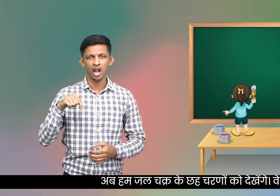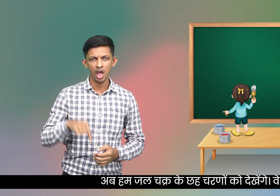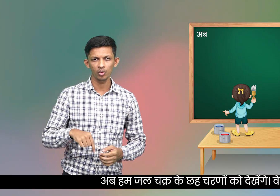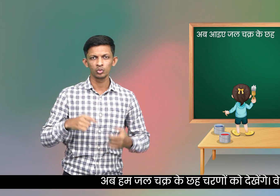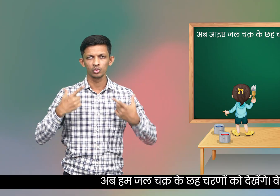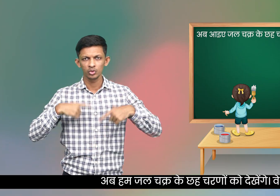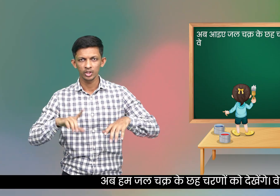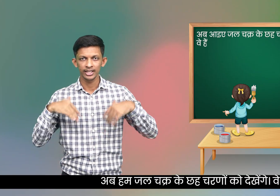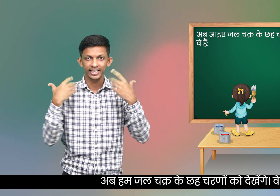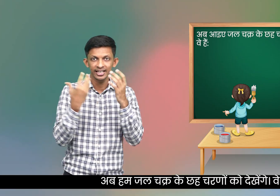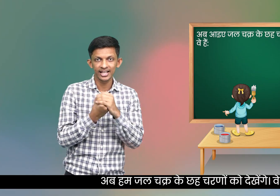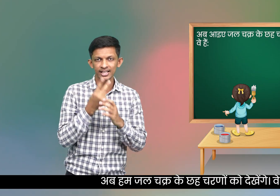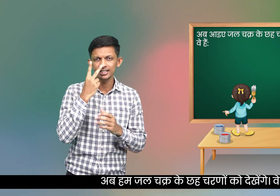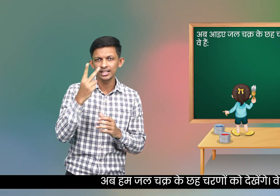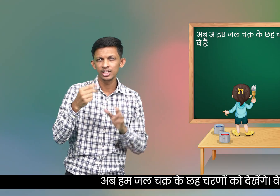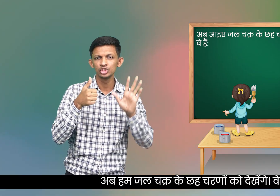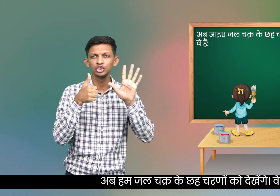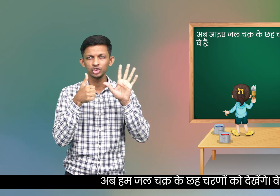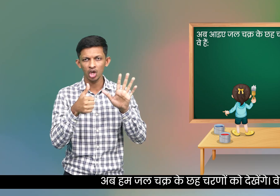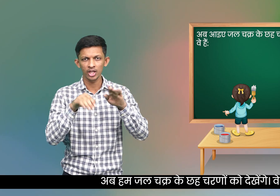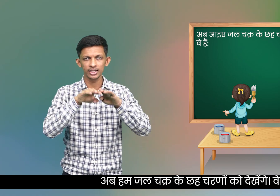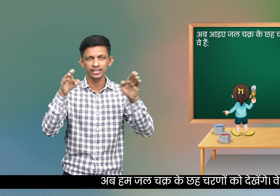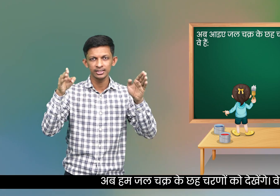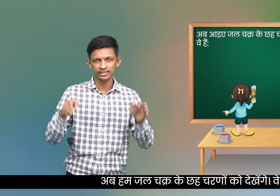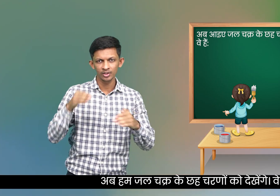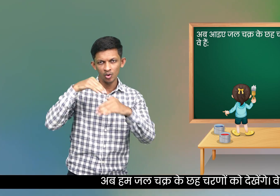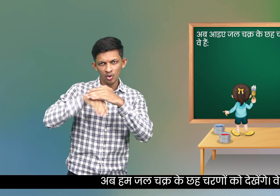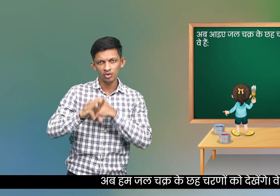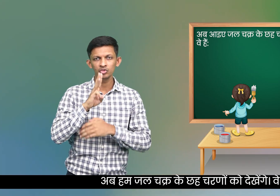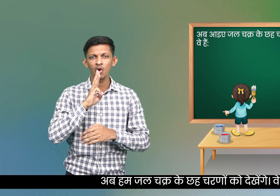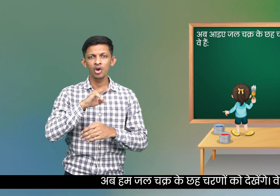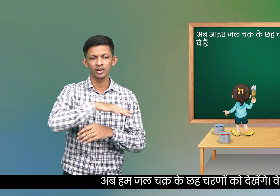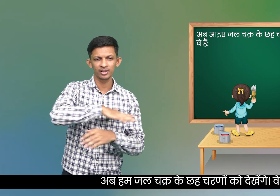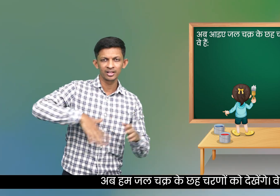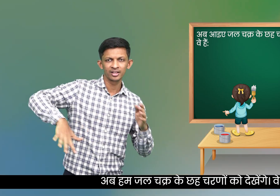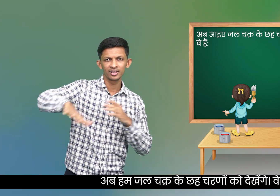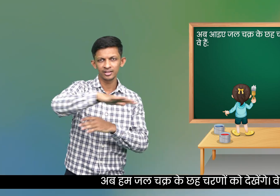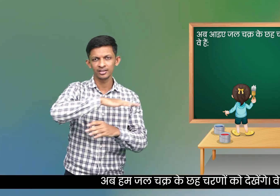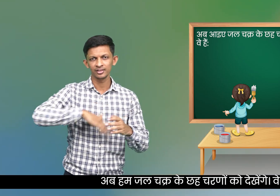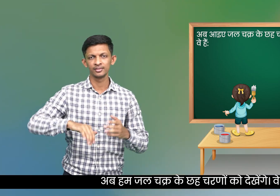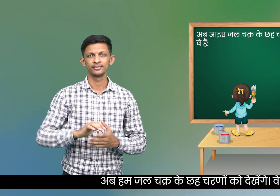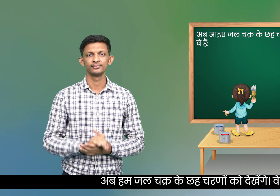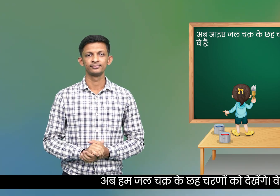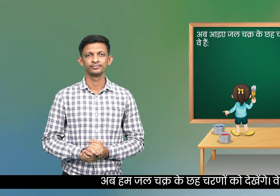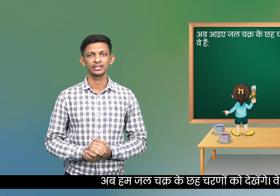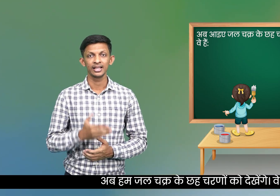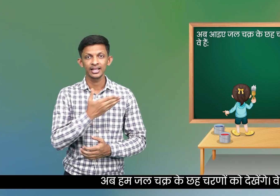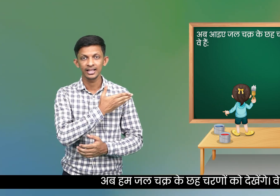अब हम जल चक्र के 6 चरणों को देखेंगे। वे हैं